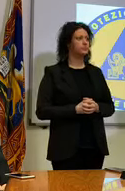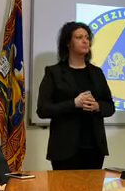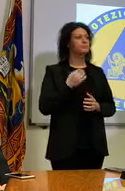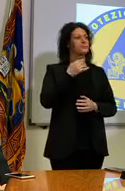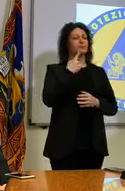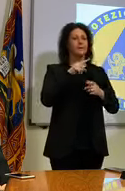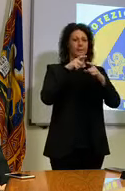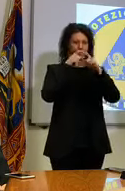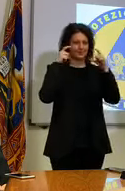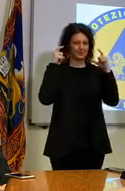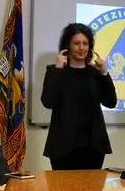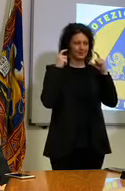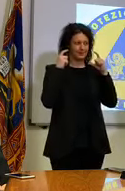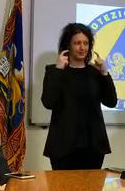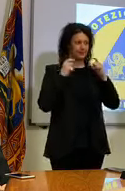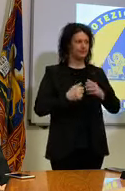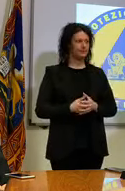mascherine,